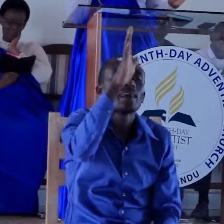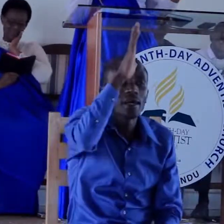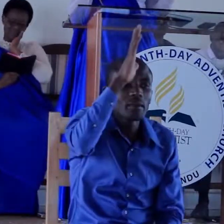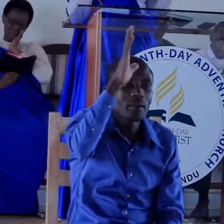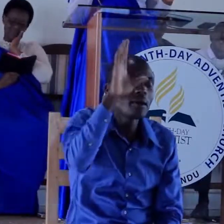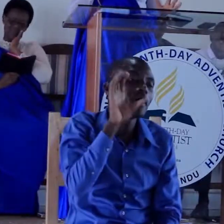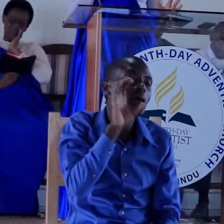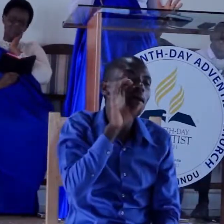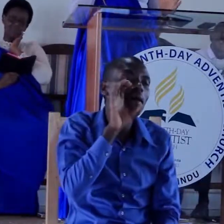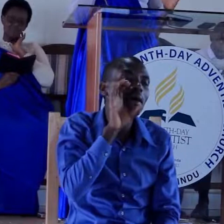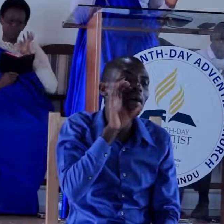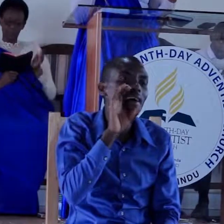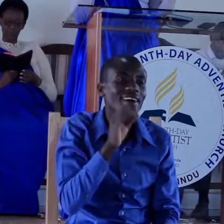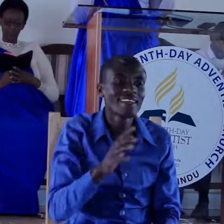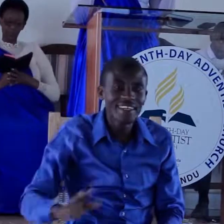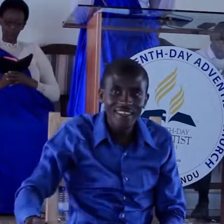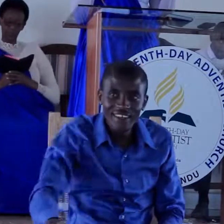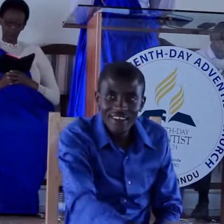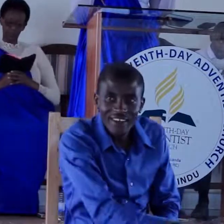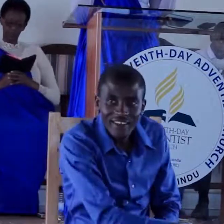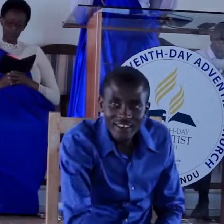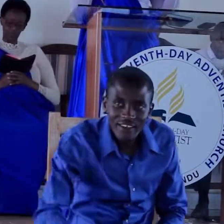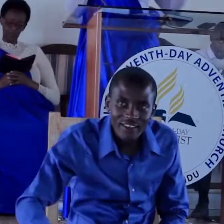bitatu ari fondasiyo